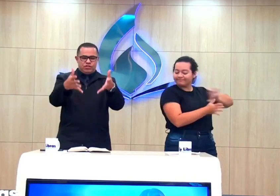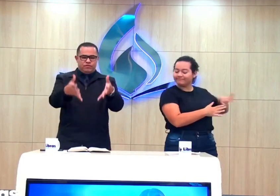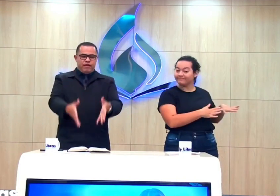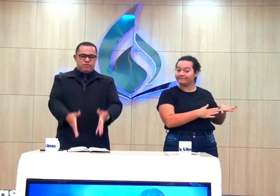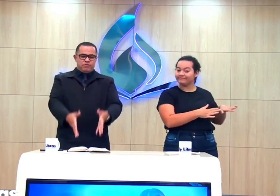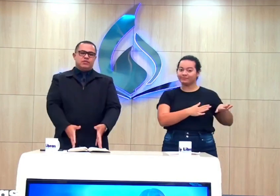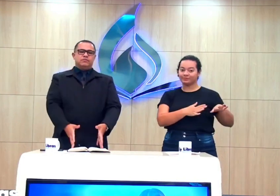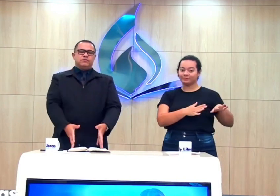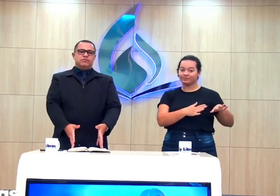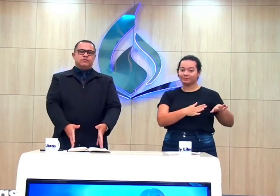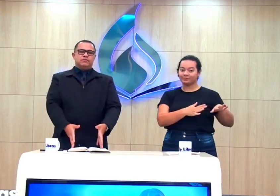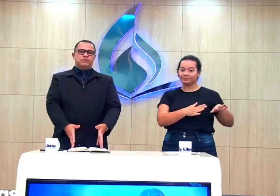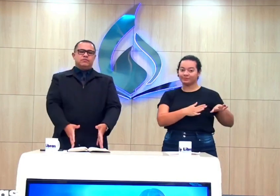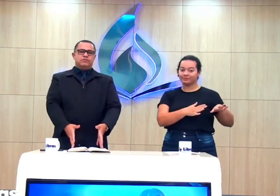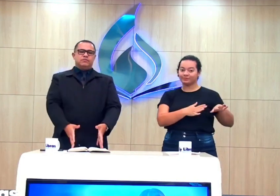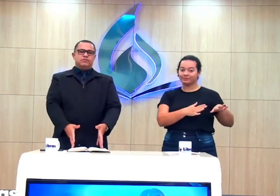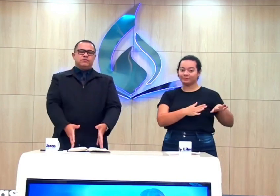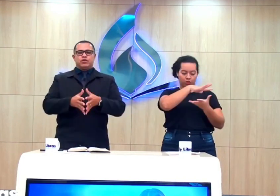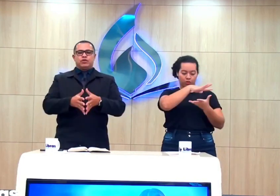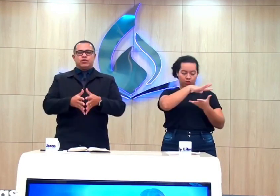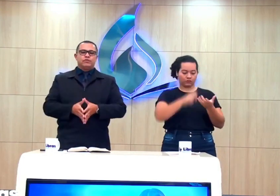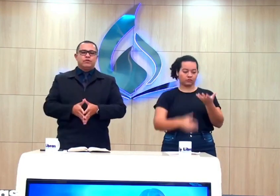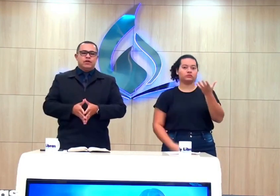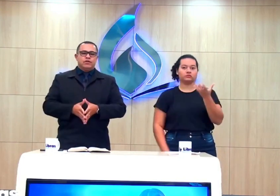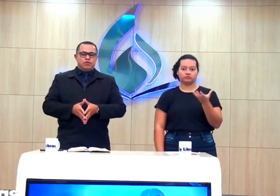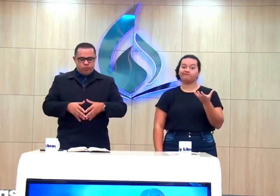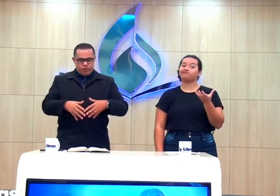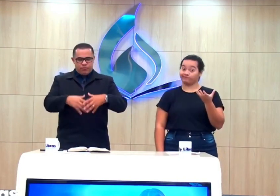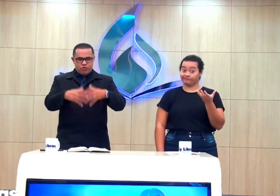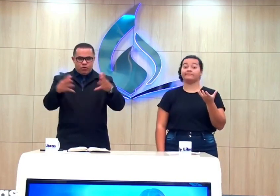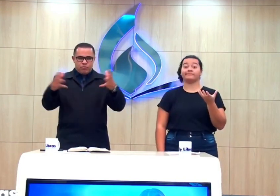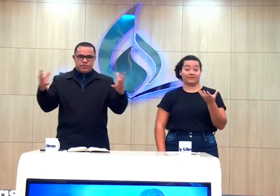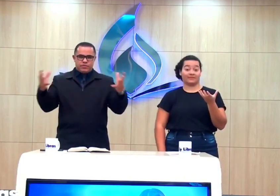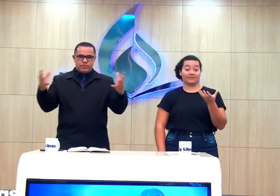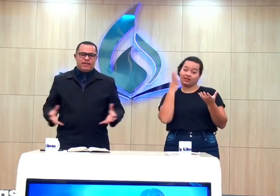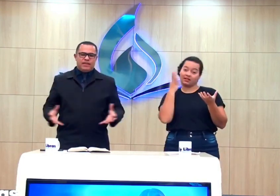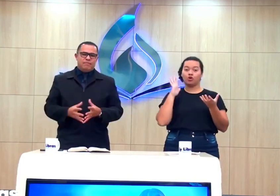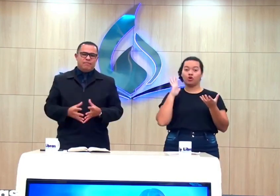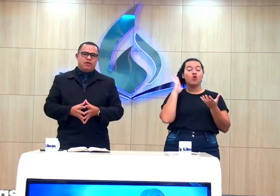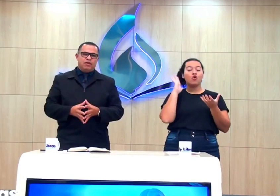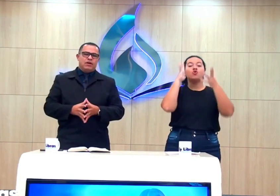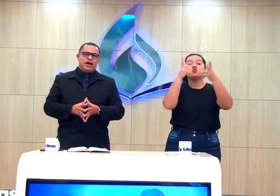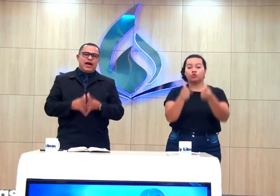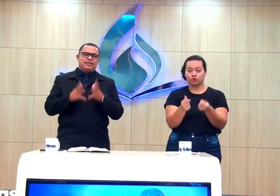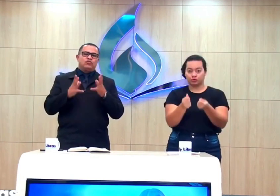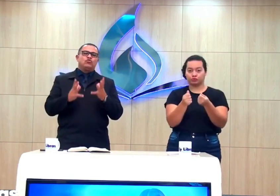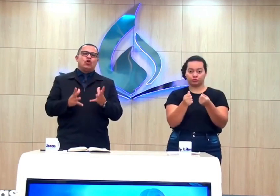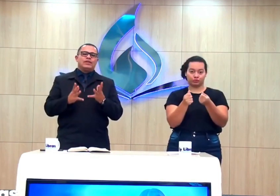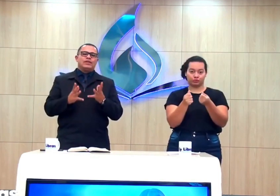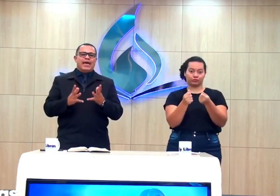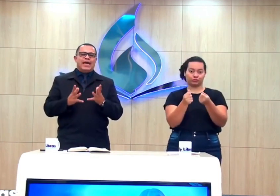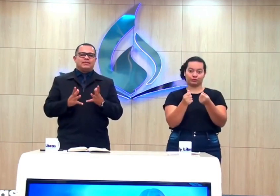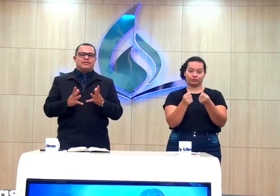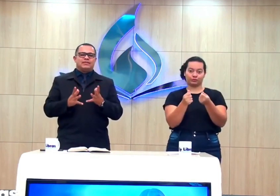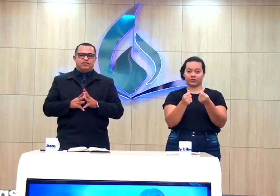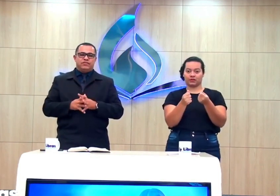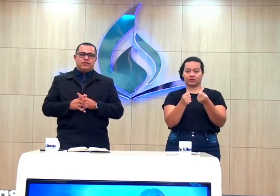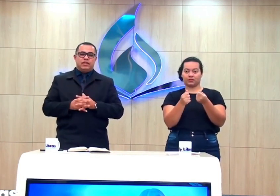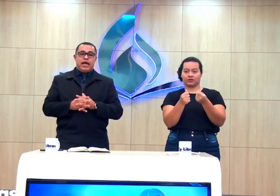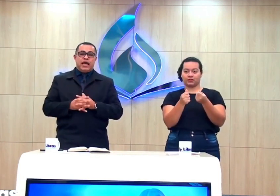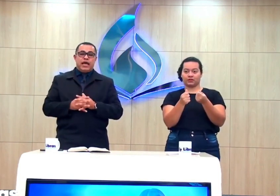enquanto estivermos nesse mundo, nós somos sujeitos. Nós podemos observar que em meio a toda